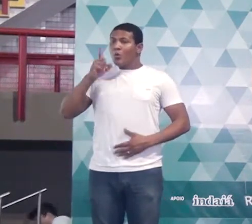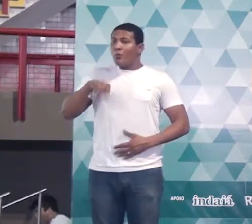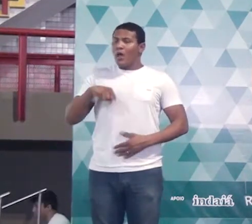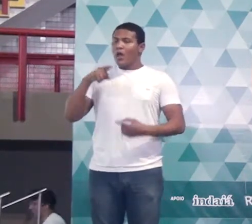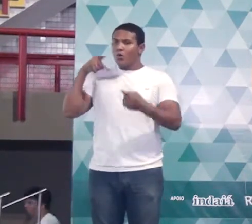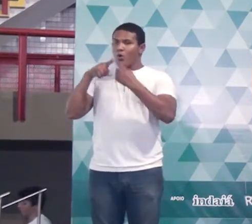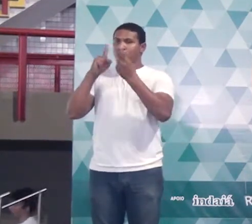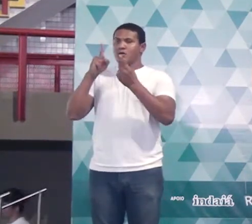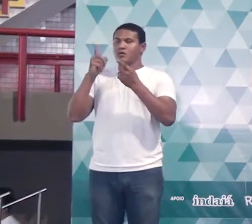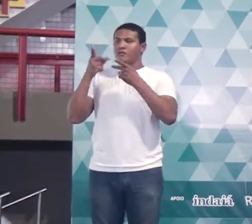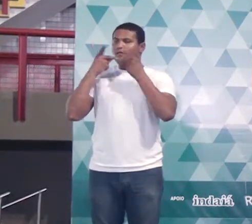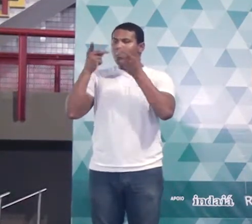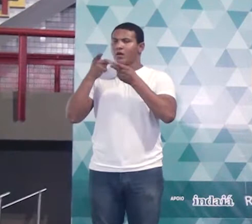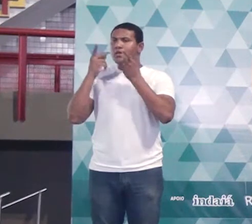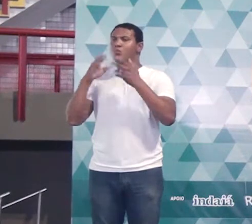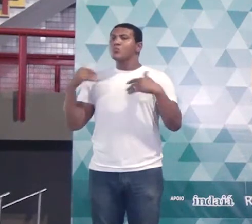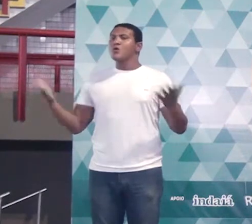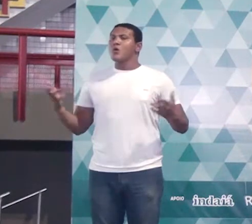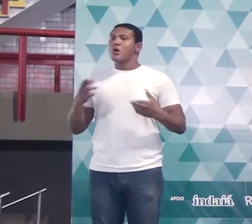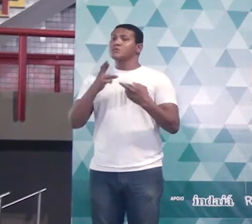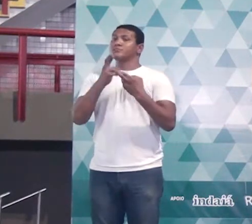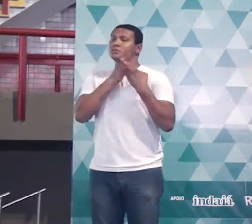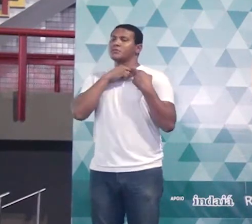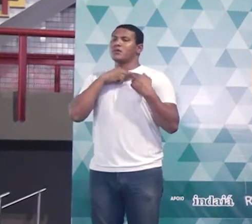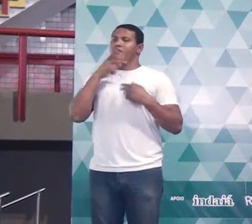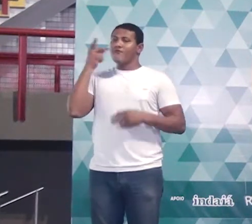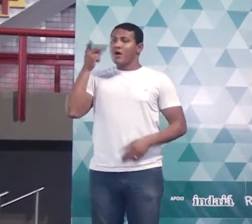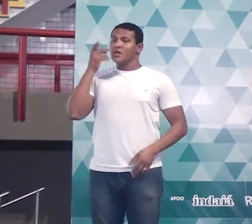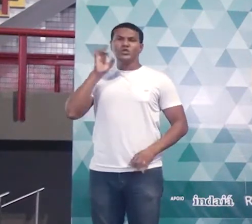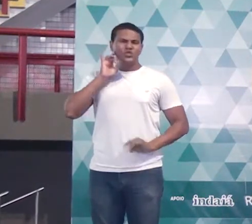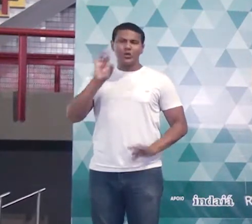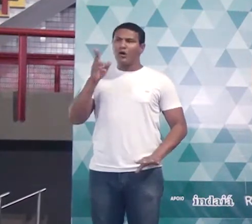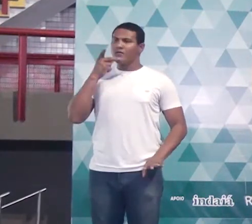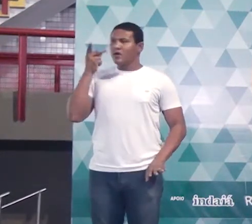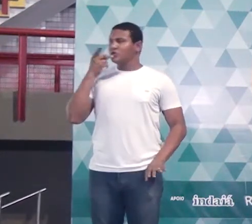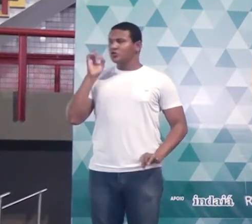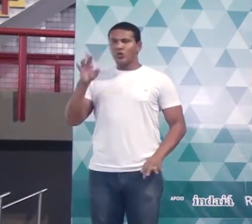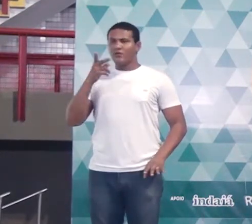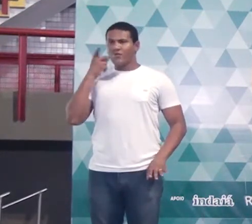do corpo humano que é responsável apenas pela fala?